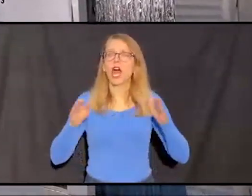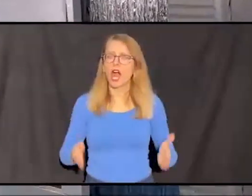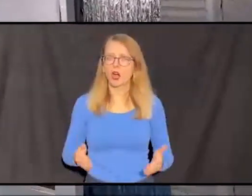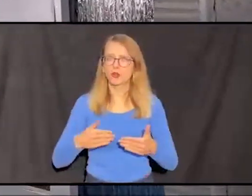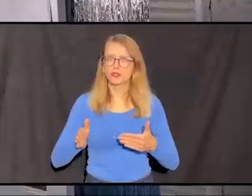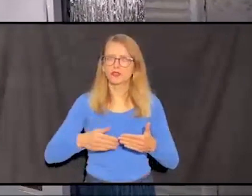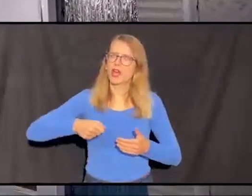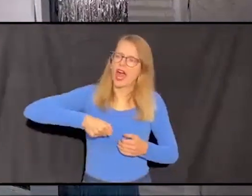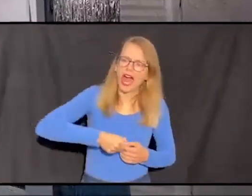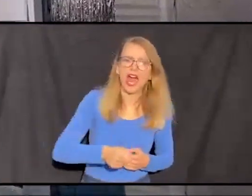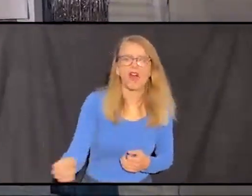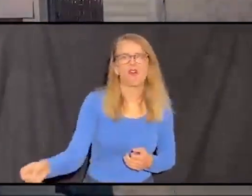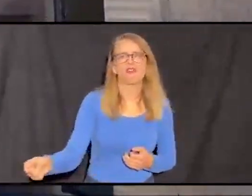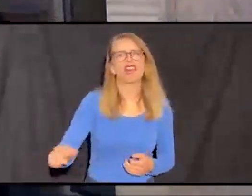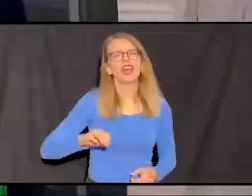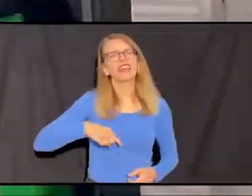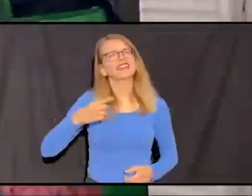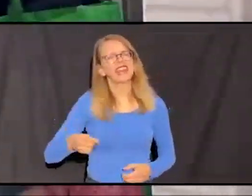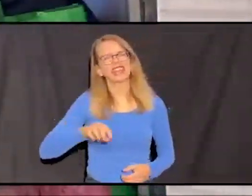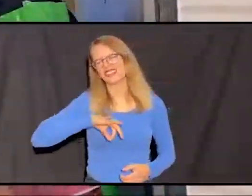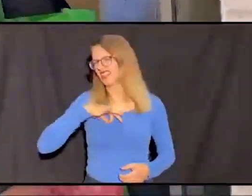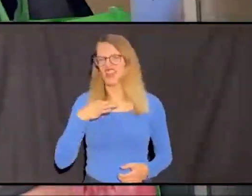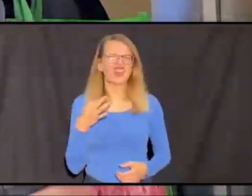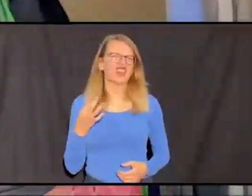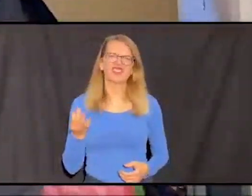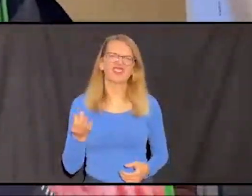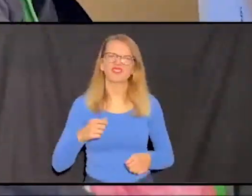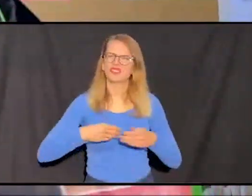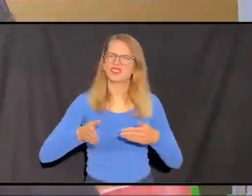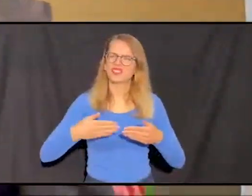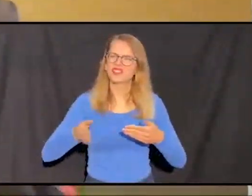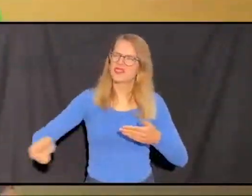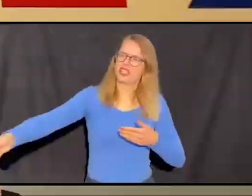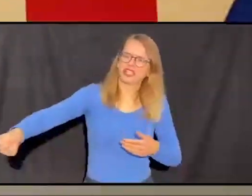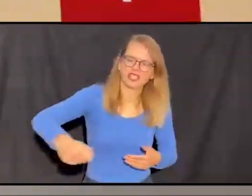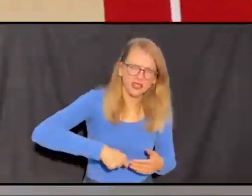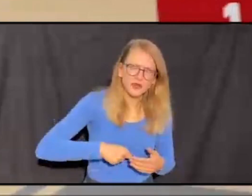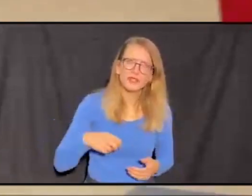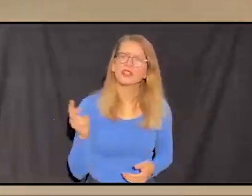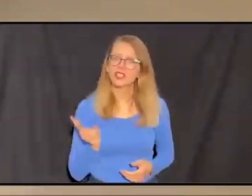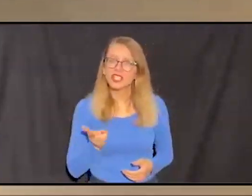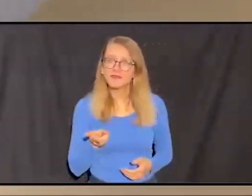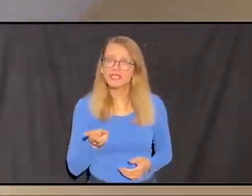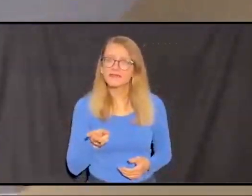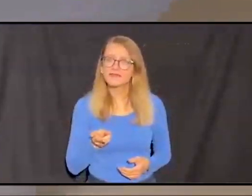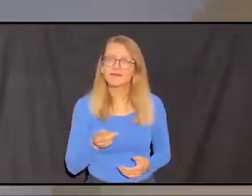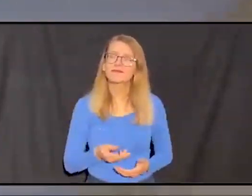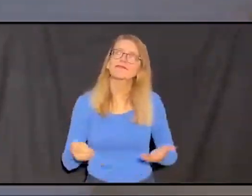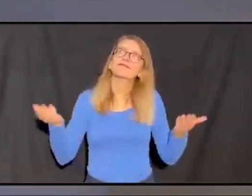manchmal ist es schon schwer die haustür überhaupt auf zu bekommen da hat man gar keine lust sich zu schließen stimmt's